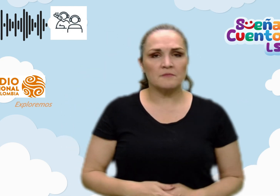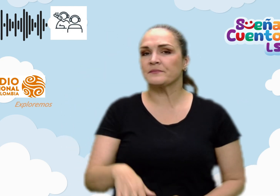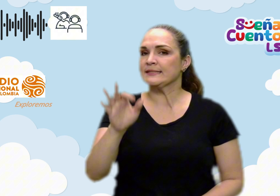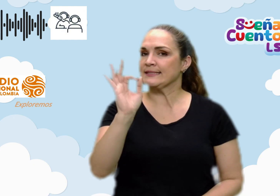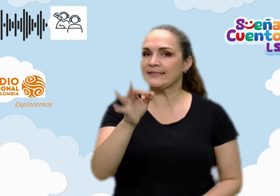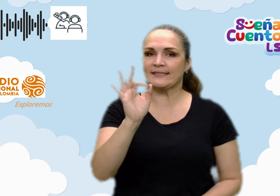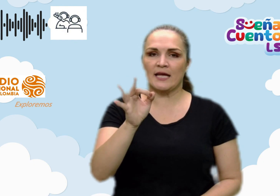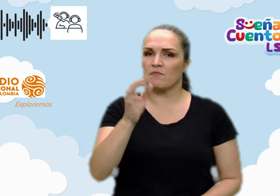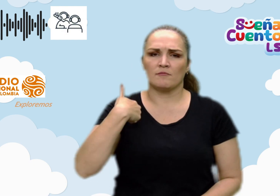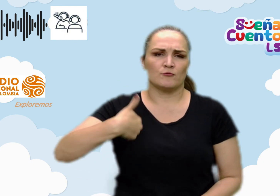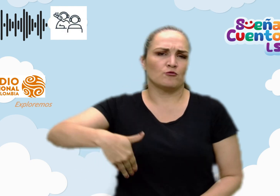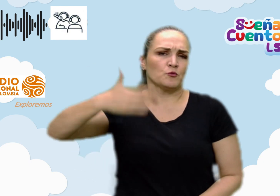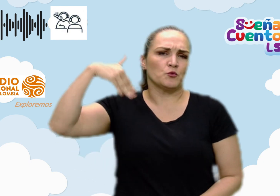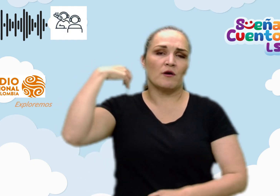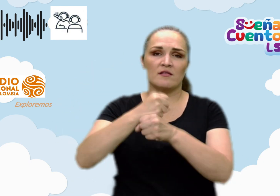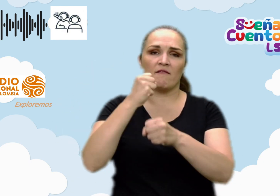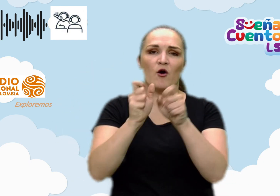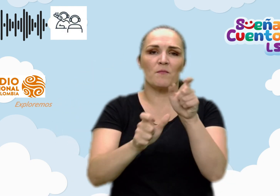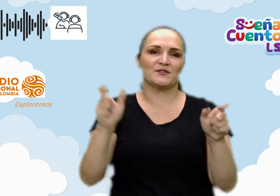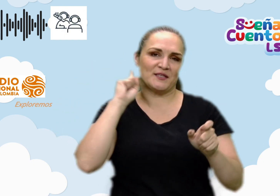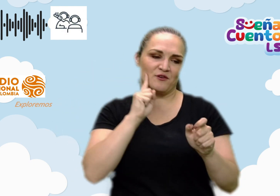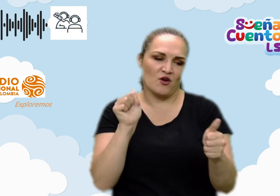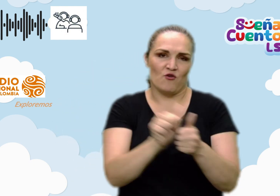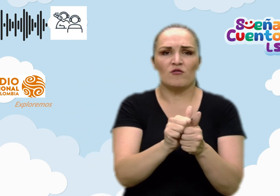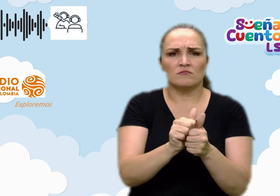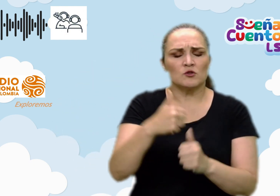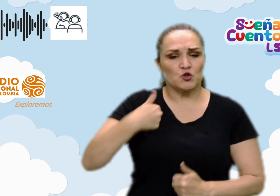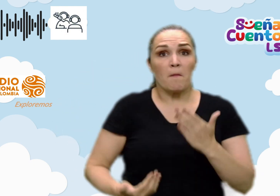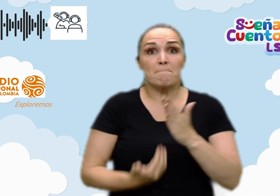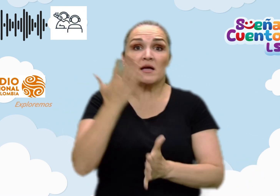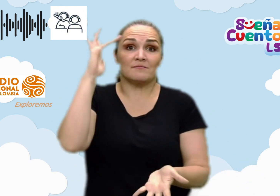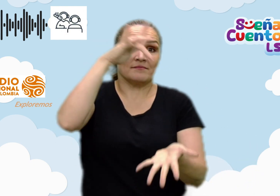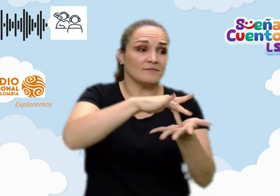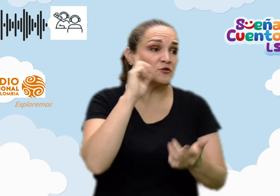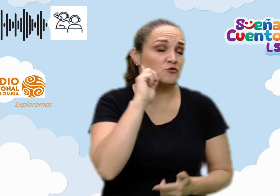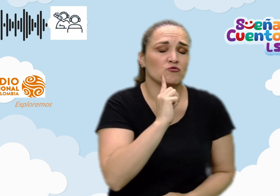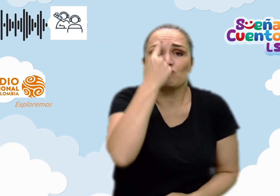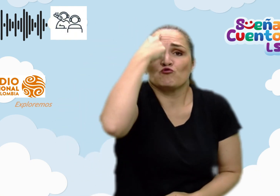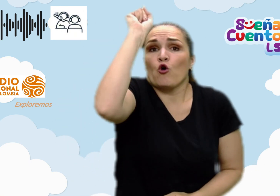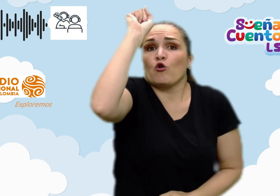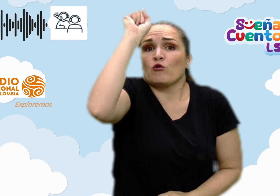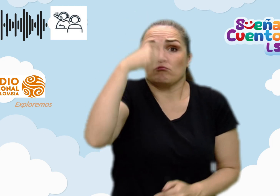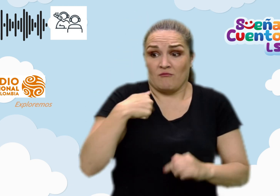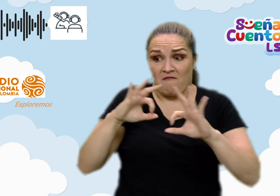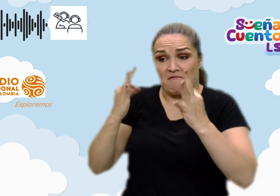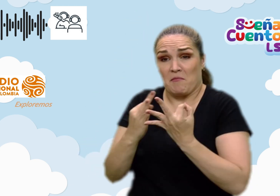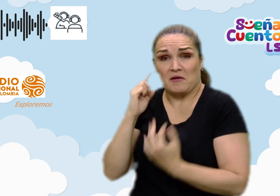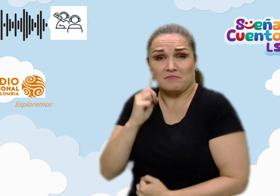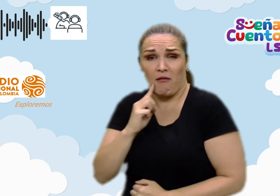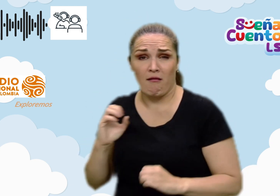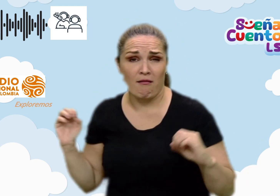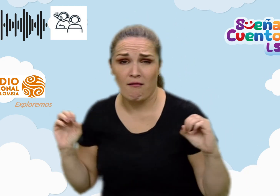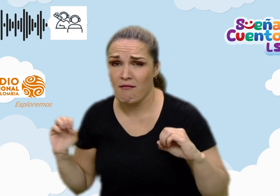Bueno, siempre he trabajado con personas sordas. Yo llegué al contexto de los sordos por